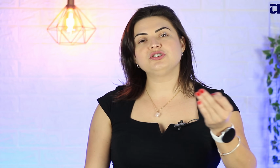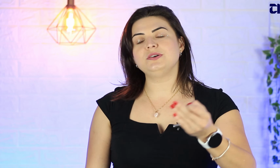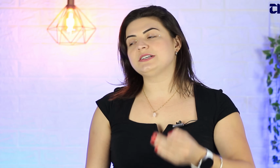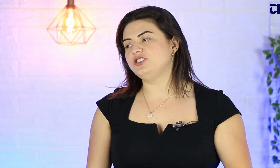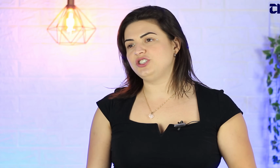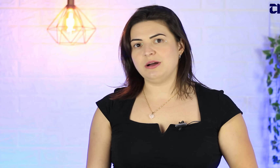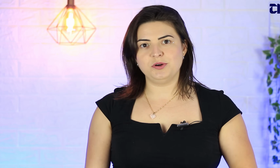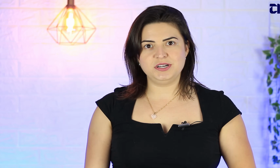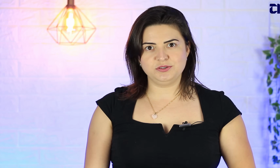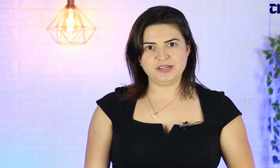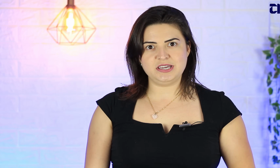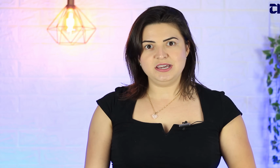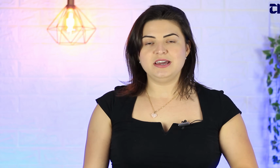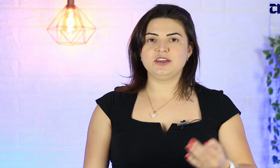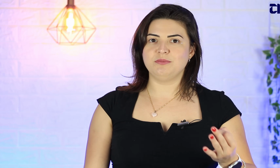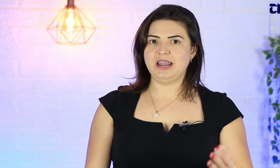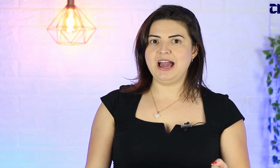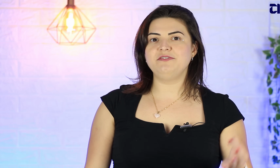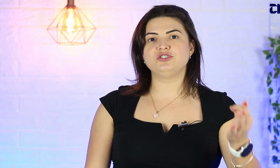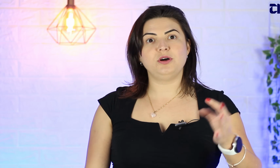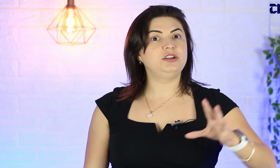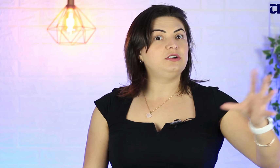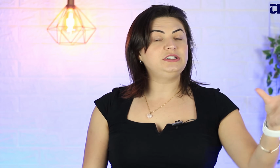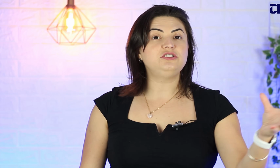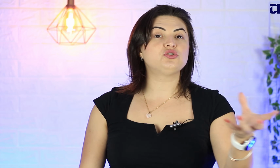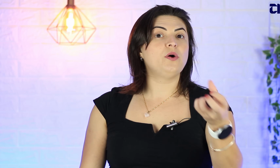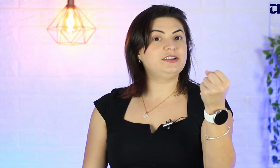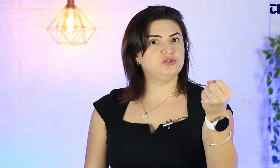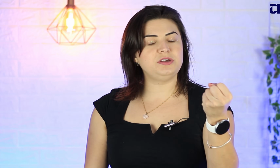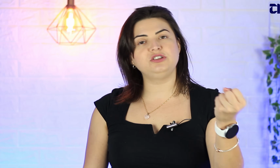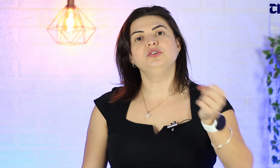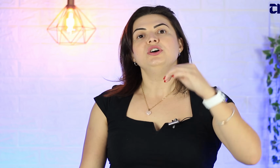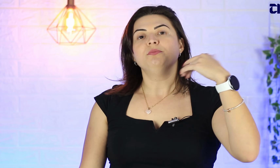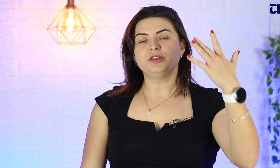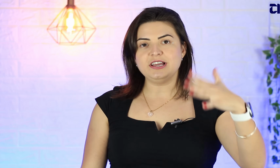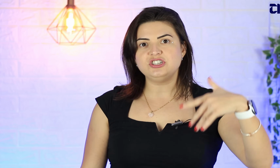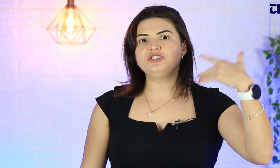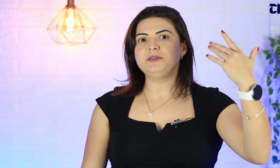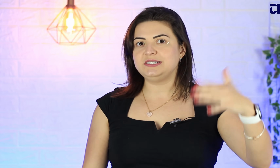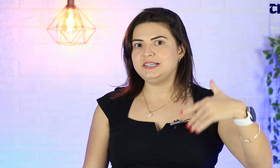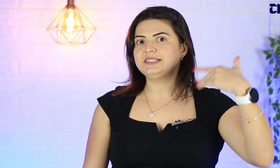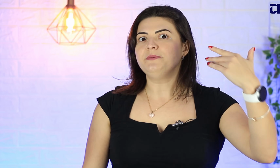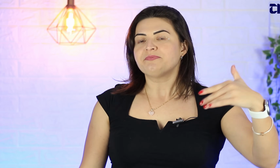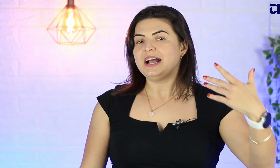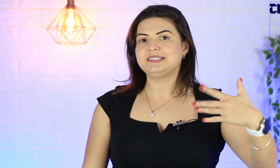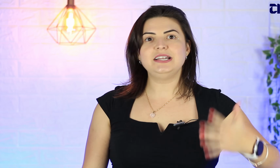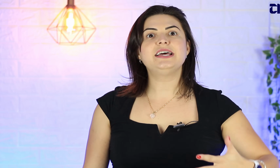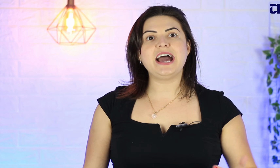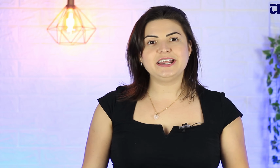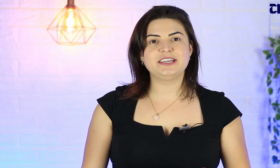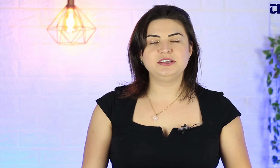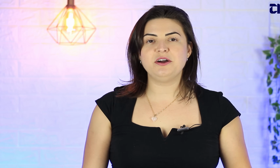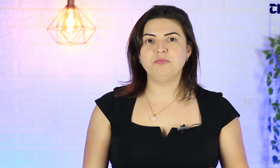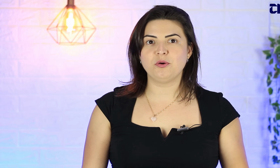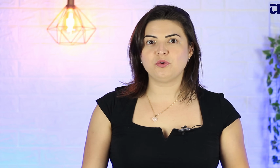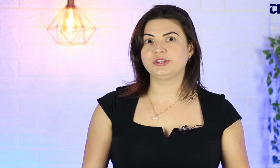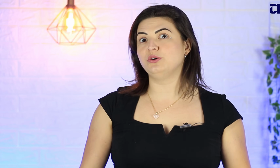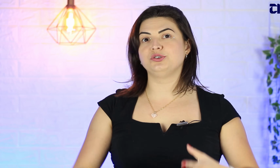tanto de coisa que a gente está abordando aqui em uma live de uma hora. E eu ainda estou resumindo porque a gente precisa acelerar aqui um pouco o conteúdo.